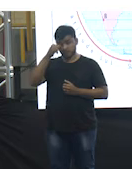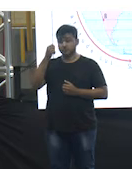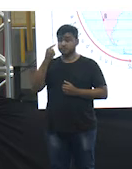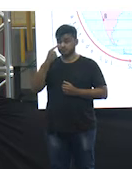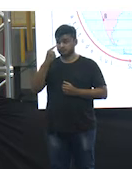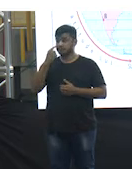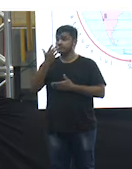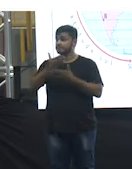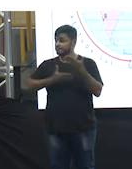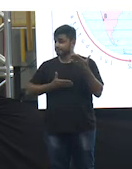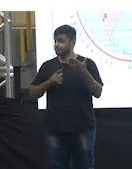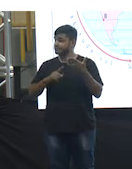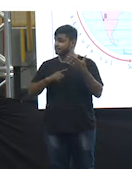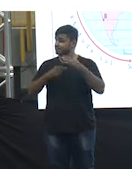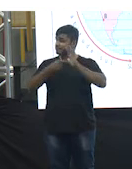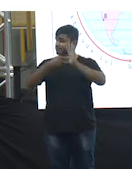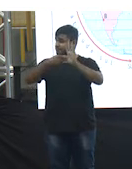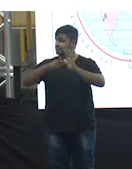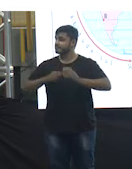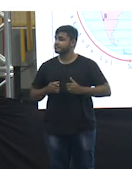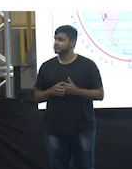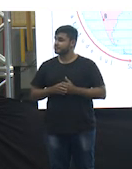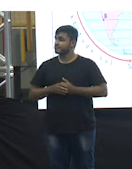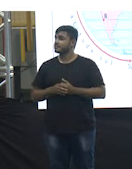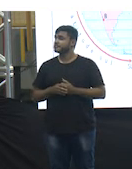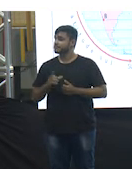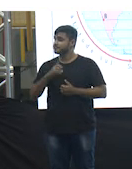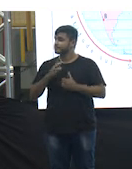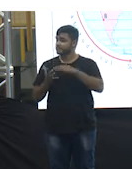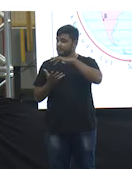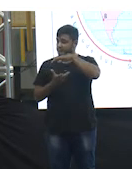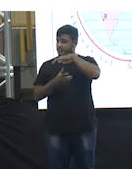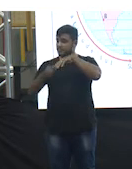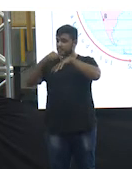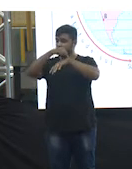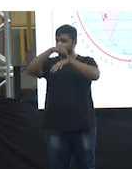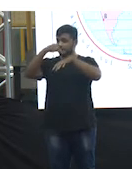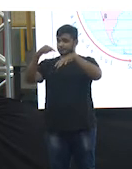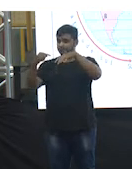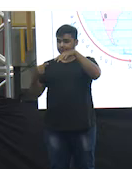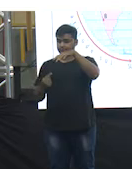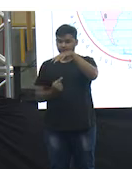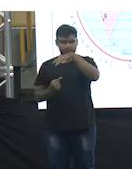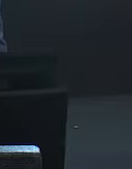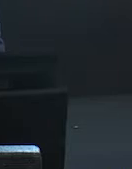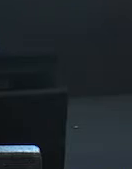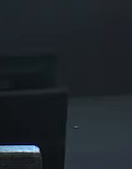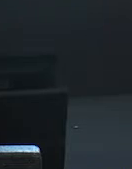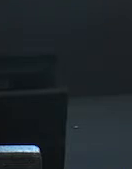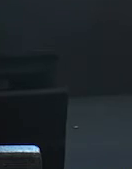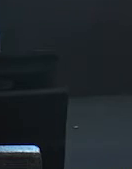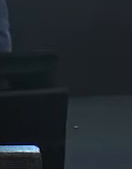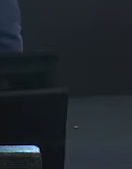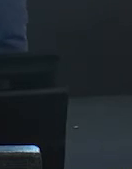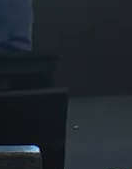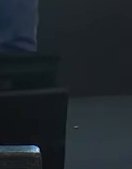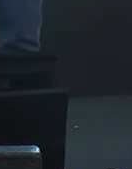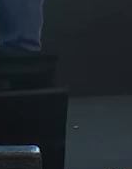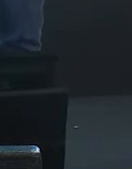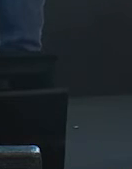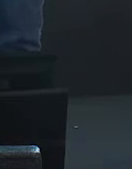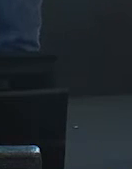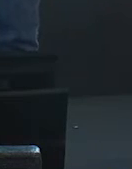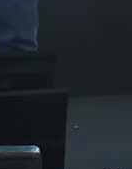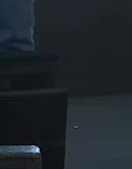prova, aparece. Fui colocado o globo aí e foram marcados no mapa 4 pontos. A,